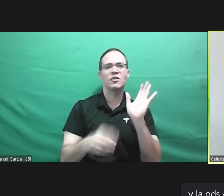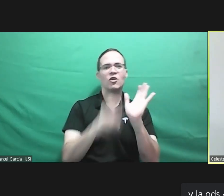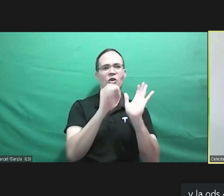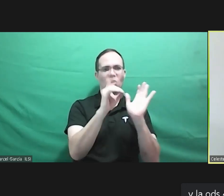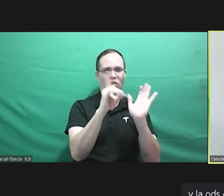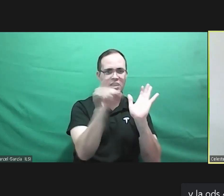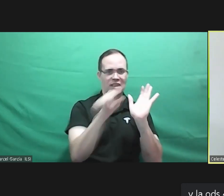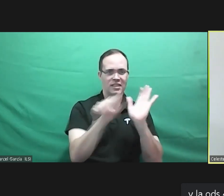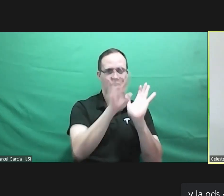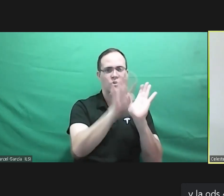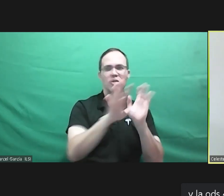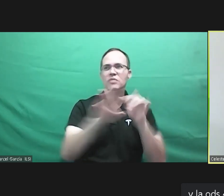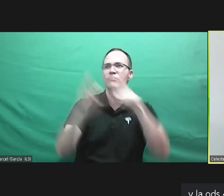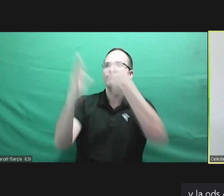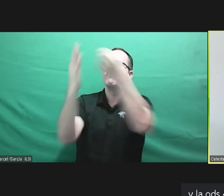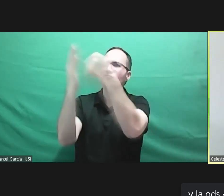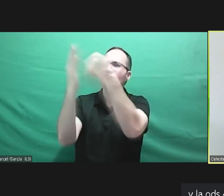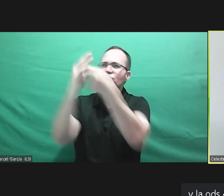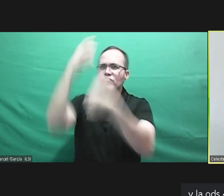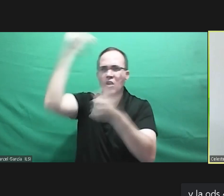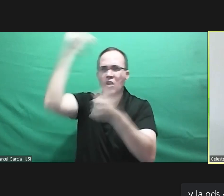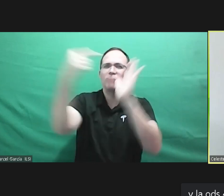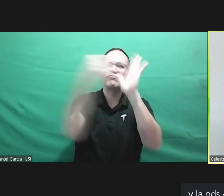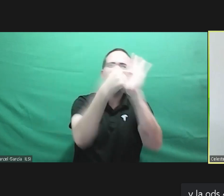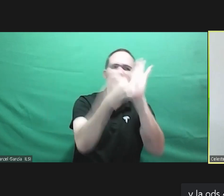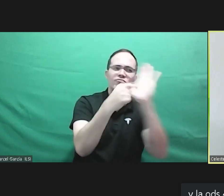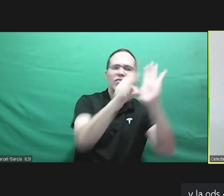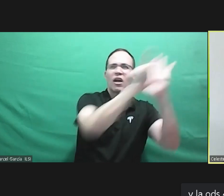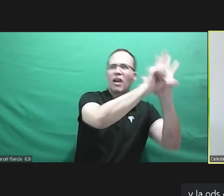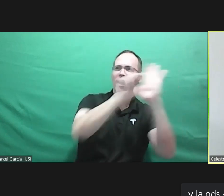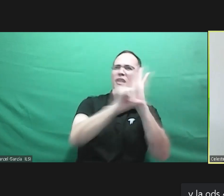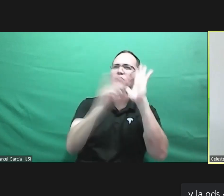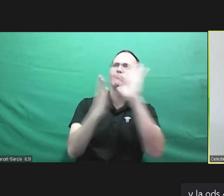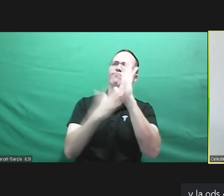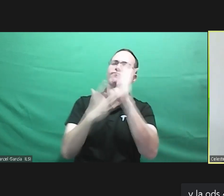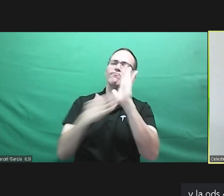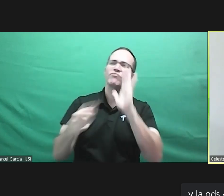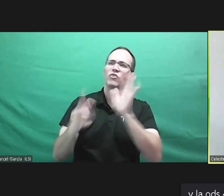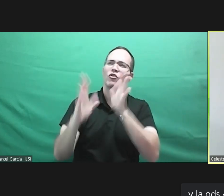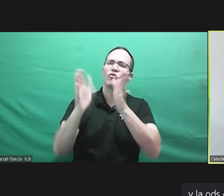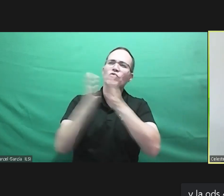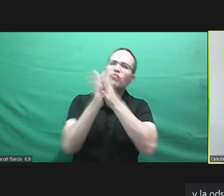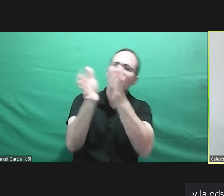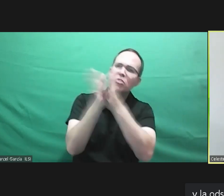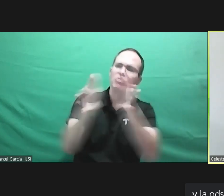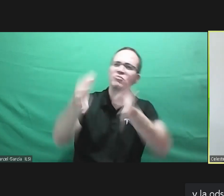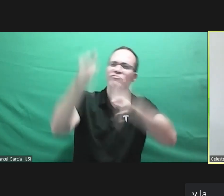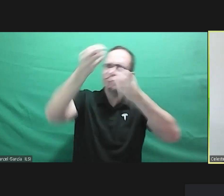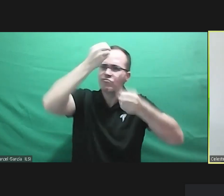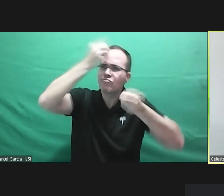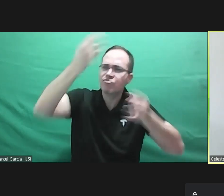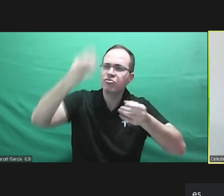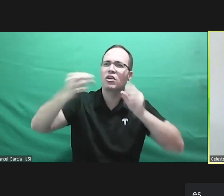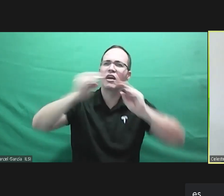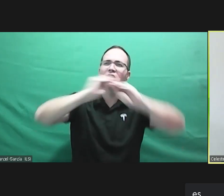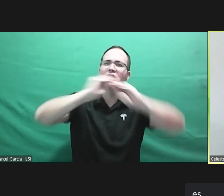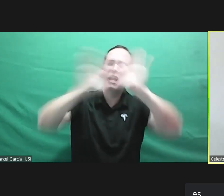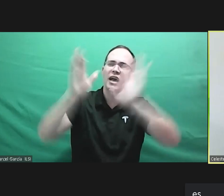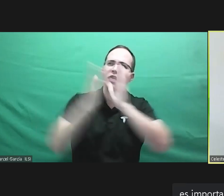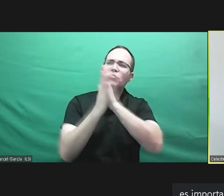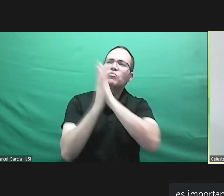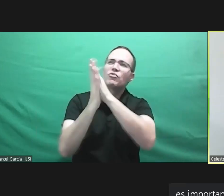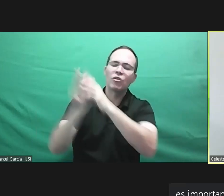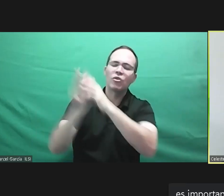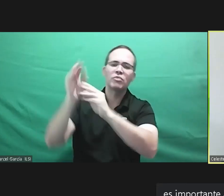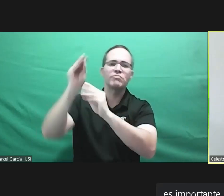elaborar datos en forma participativa con las personas con discapacidad y demás. Este es otro punto importante a tener en cuenta. Todos